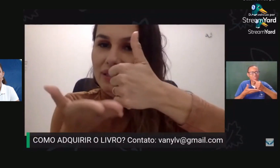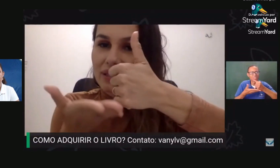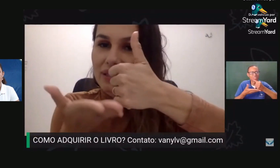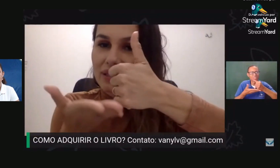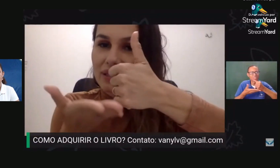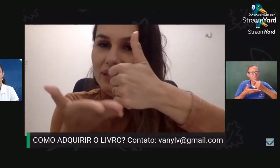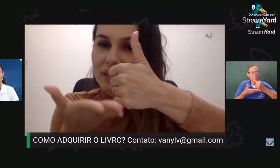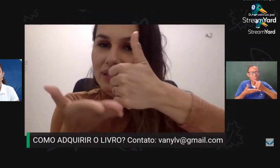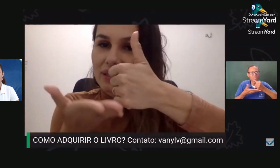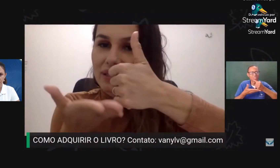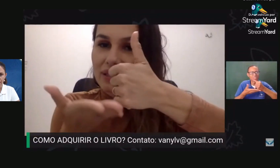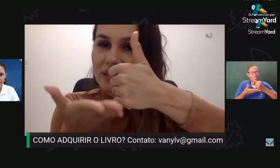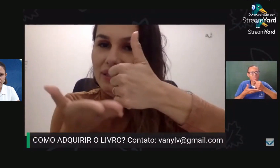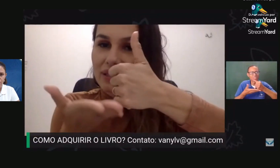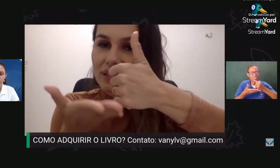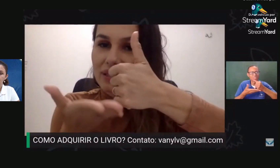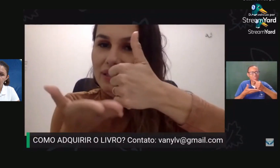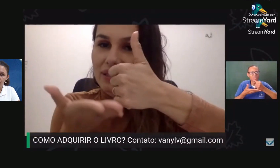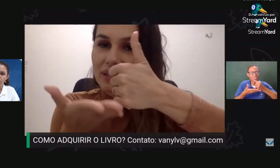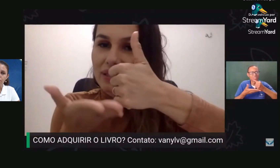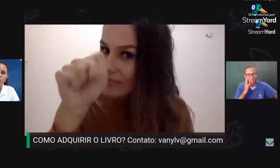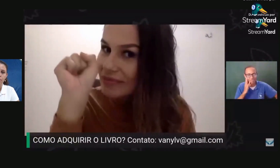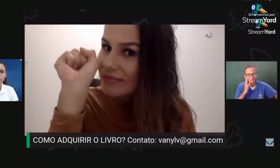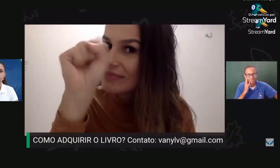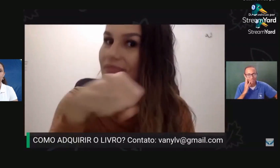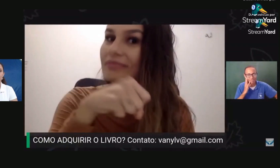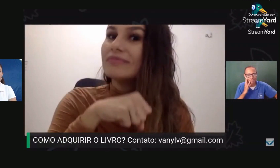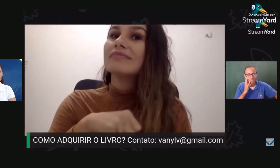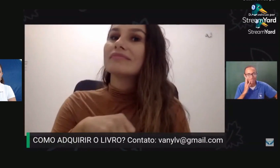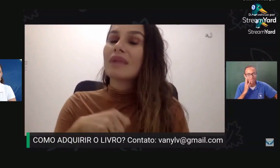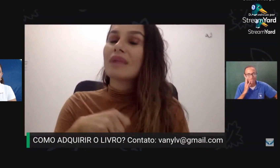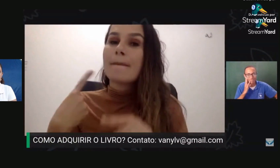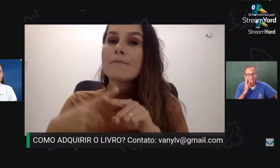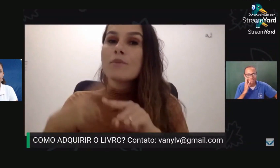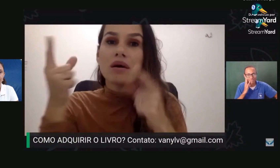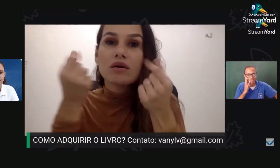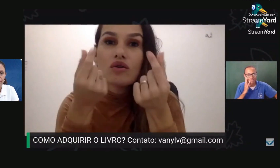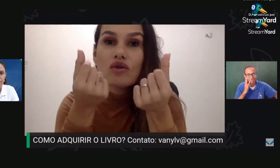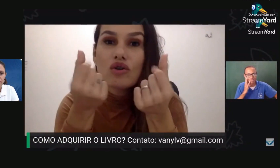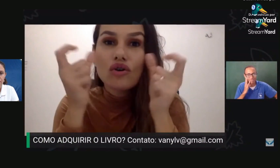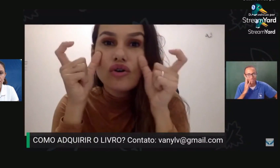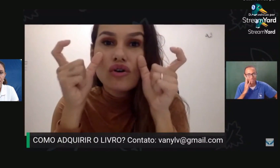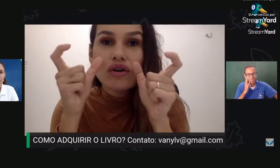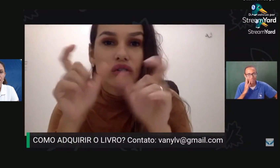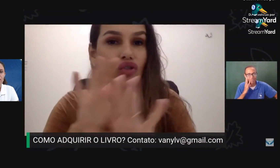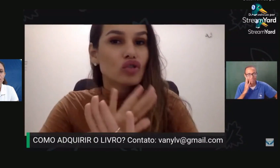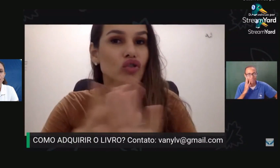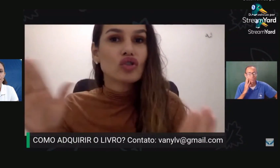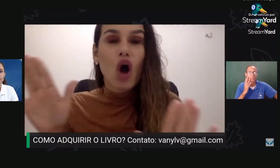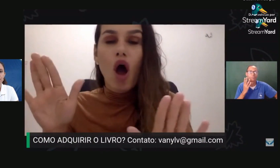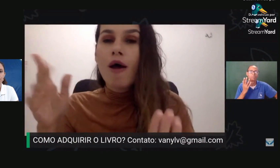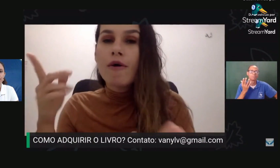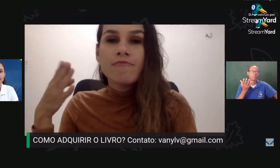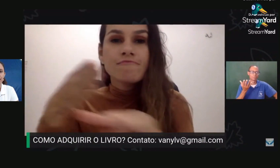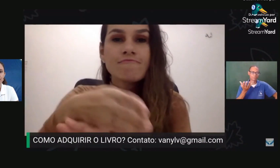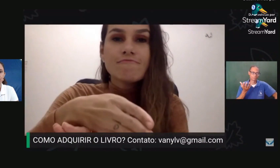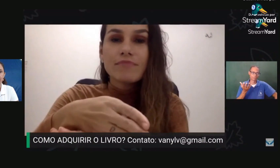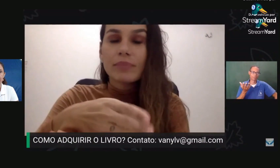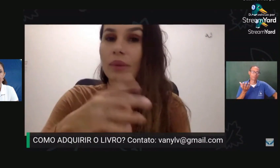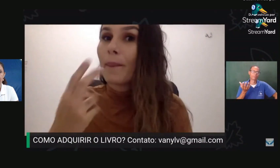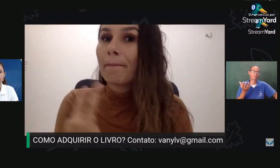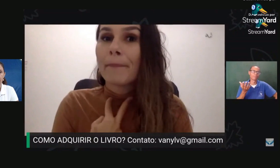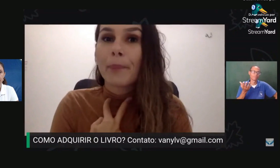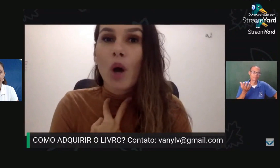ali. Então, ele tinha o curso básico, isso mesmo, somente o curso básico. Só mesmo o